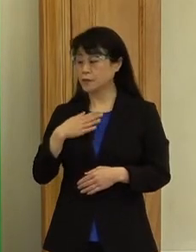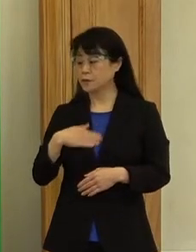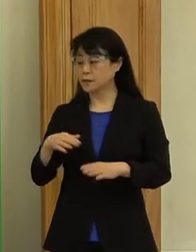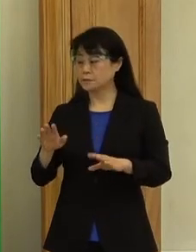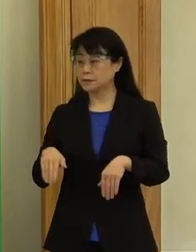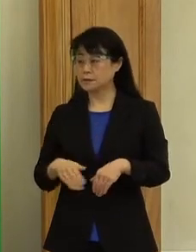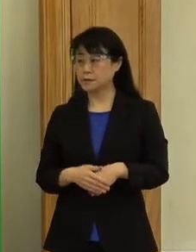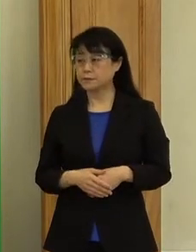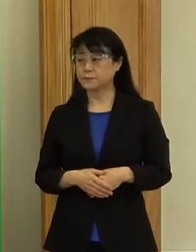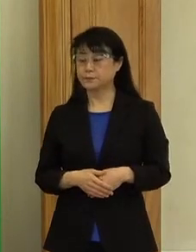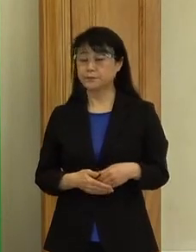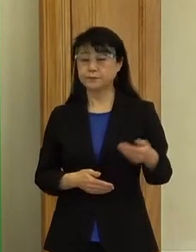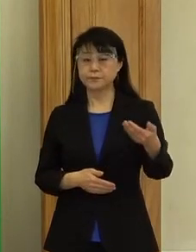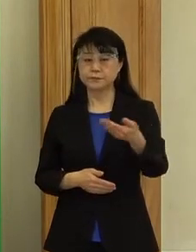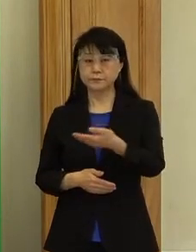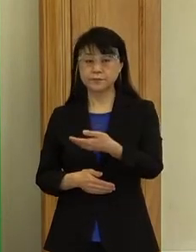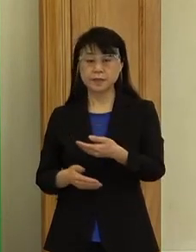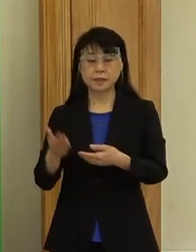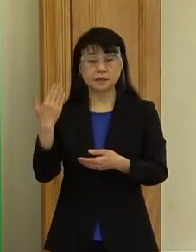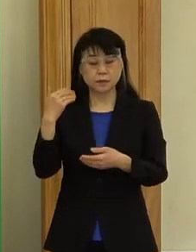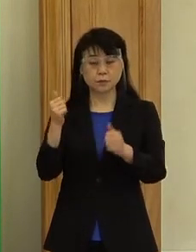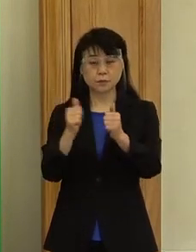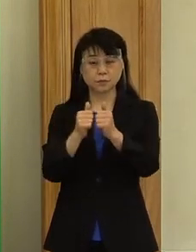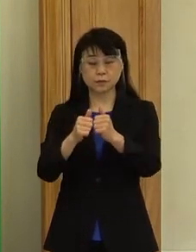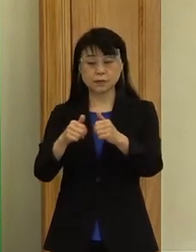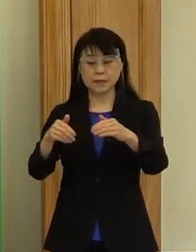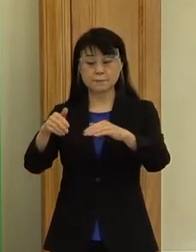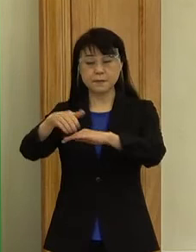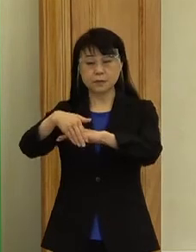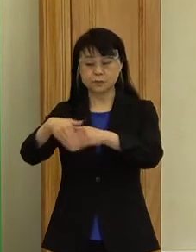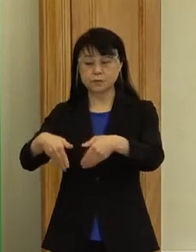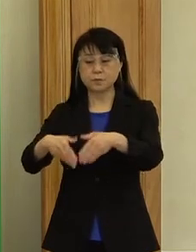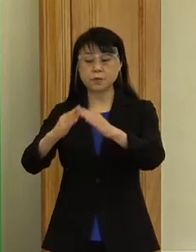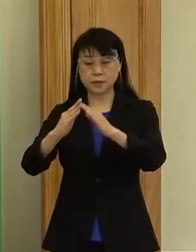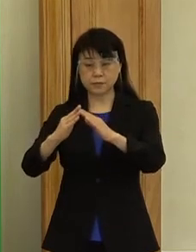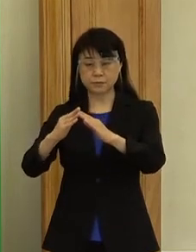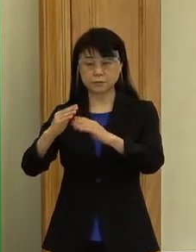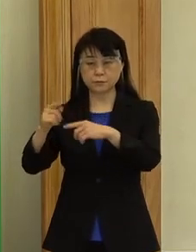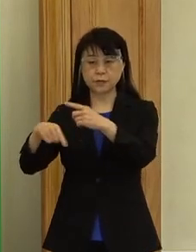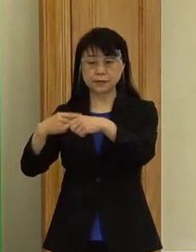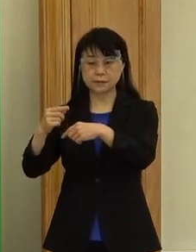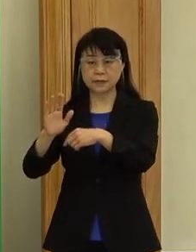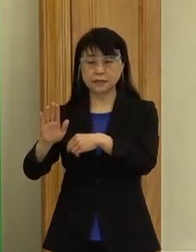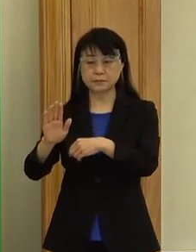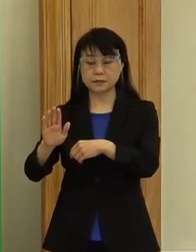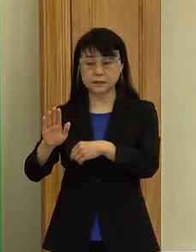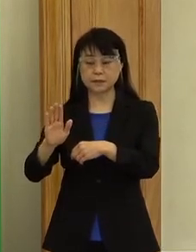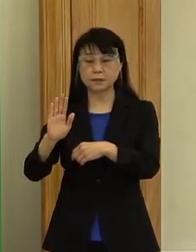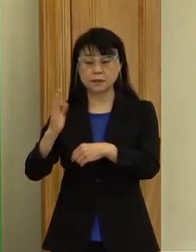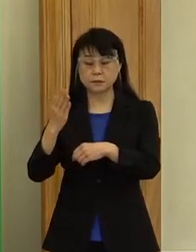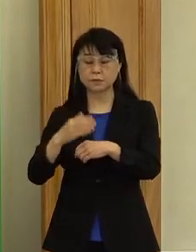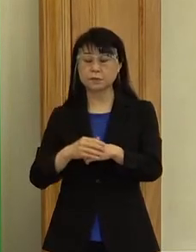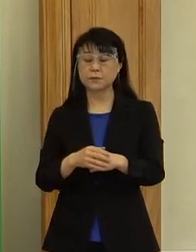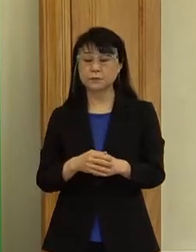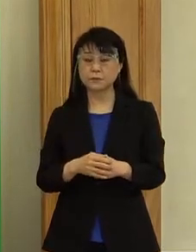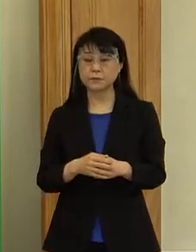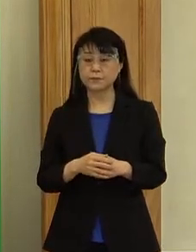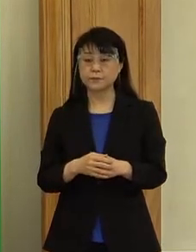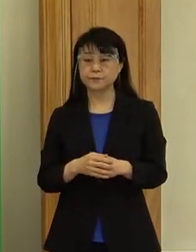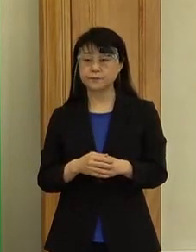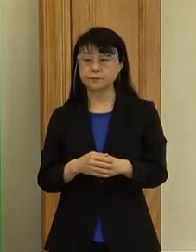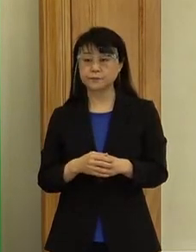で先ほど相談窓口設けられるというような話もされたと思うんですけれども、例え